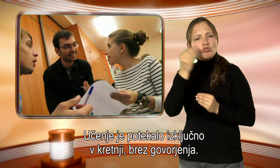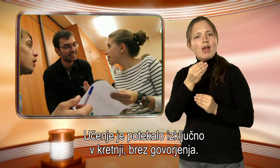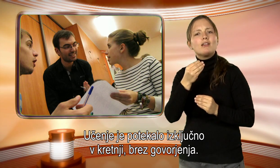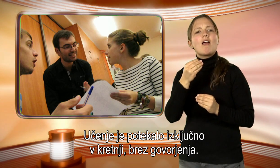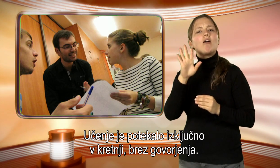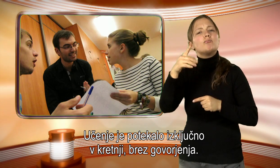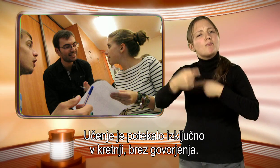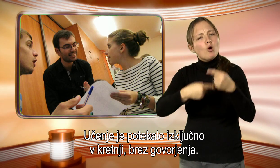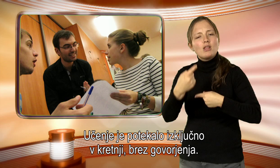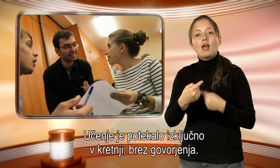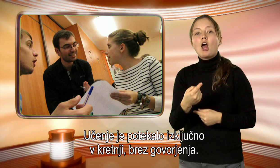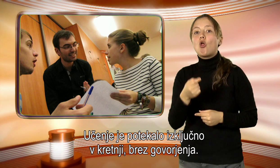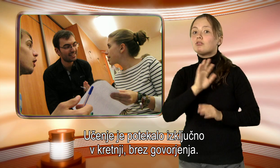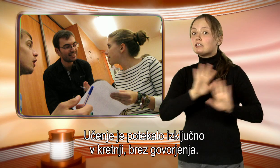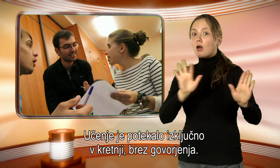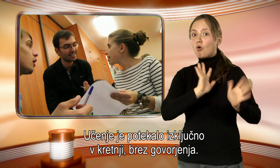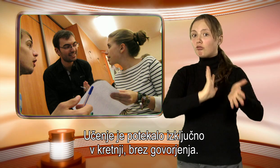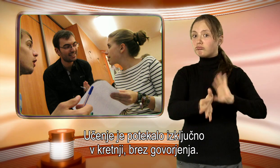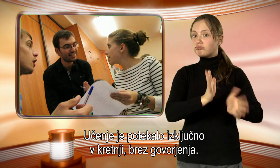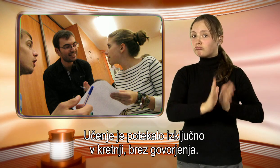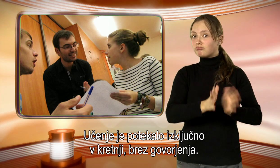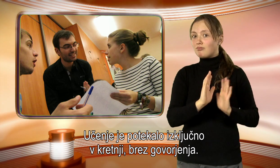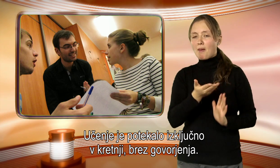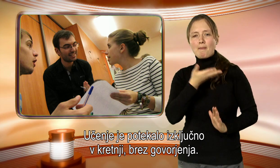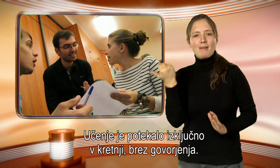Učenje je potekalo izključno v kretnji, brez govorjenja.